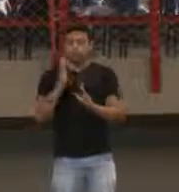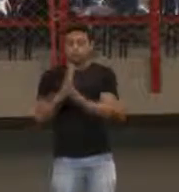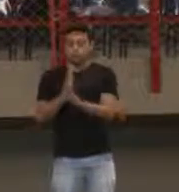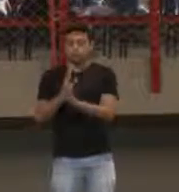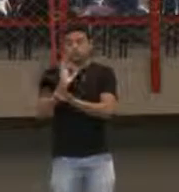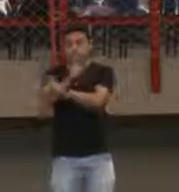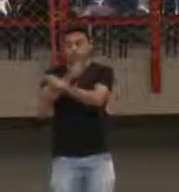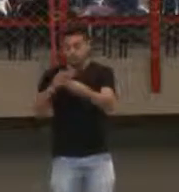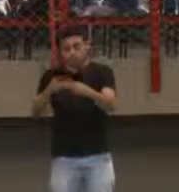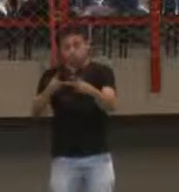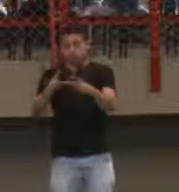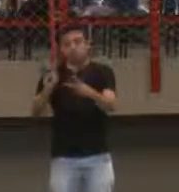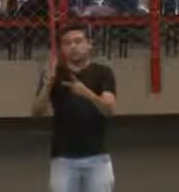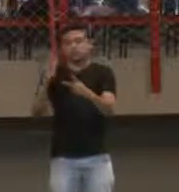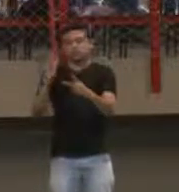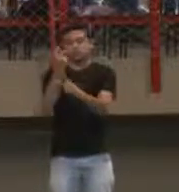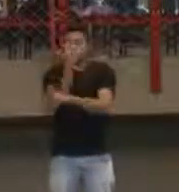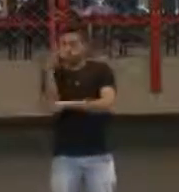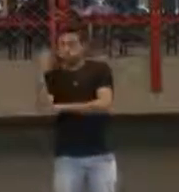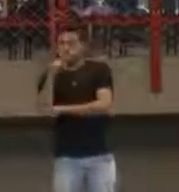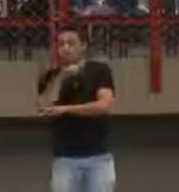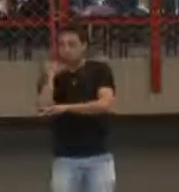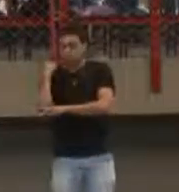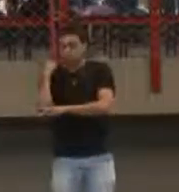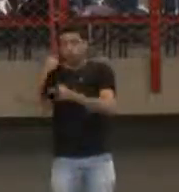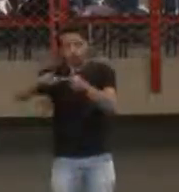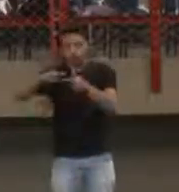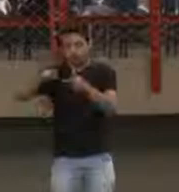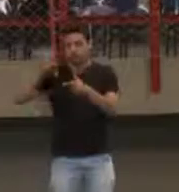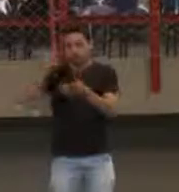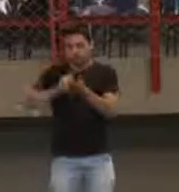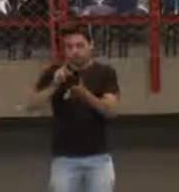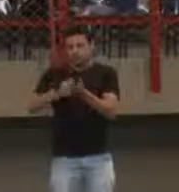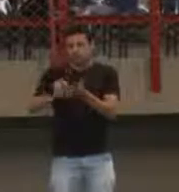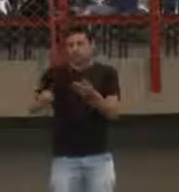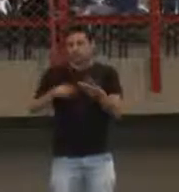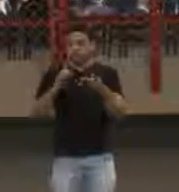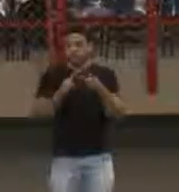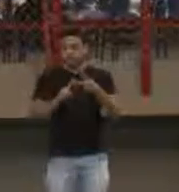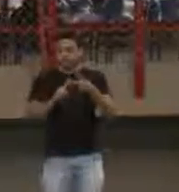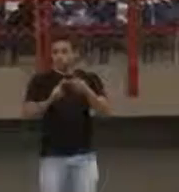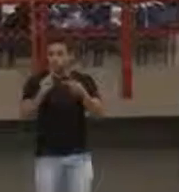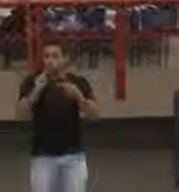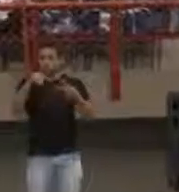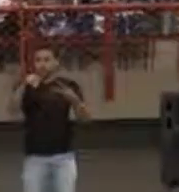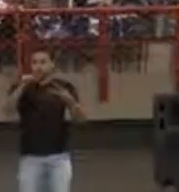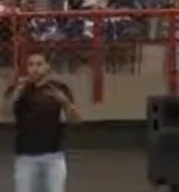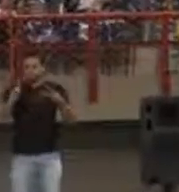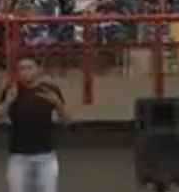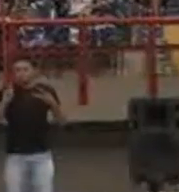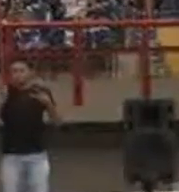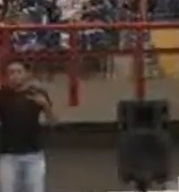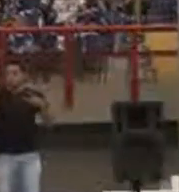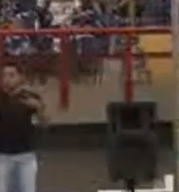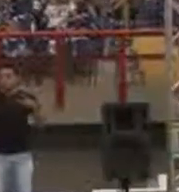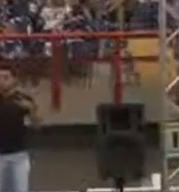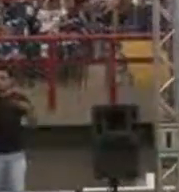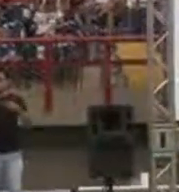morte de animais e vegetais. Problema, verdade. Smog